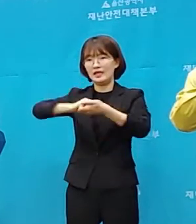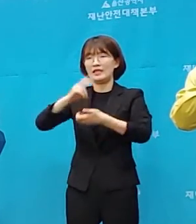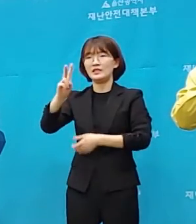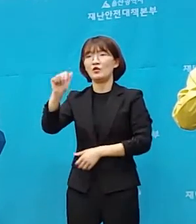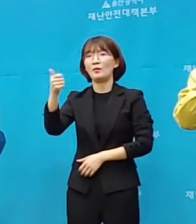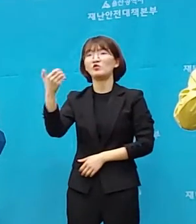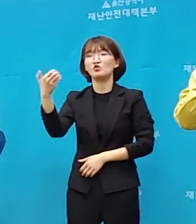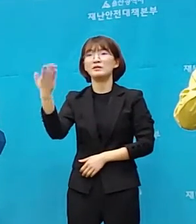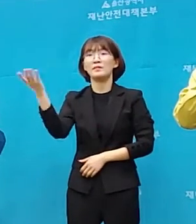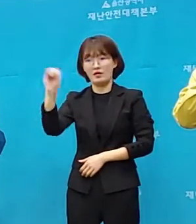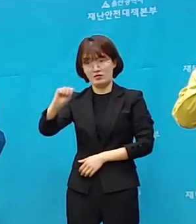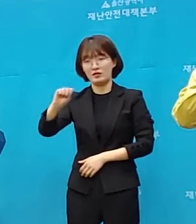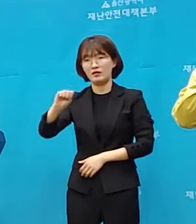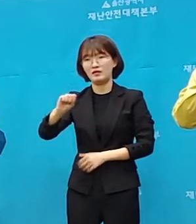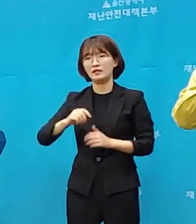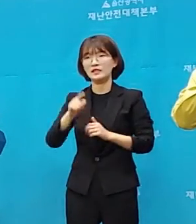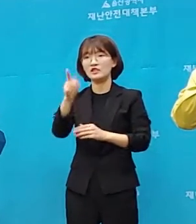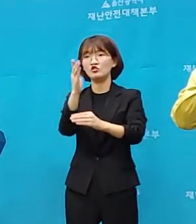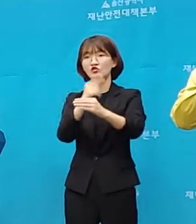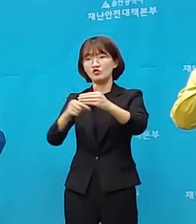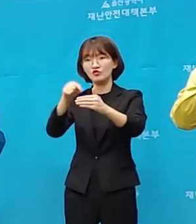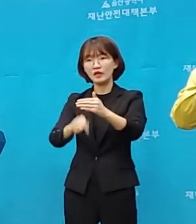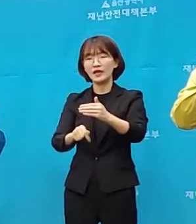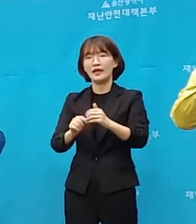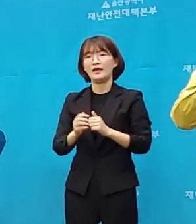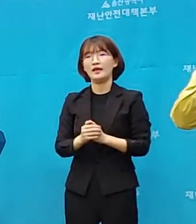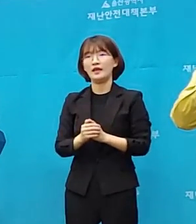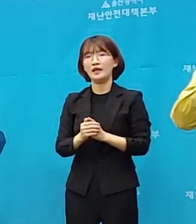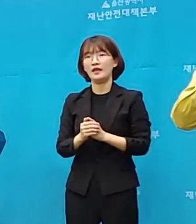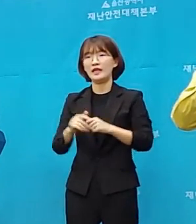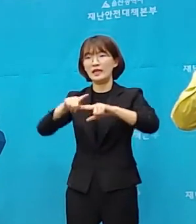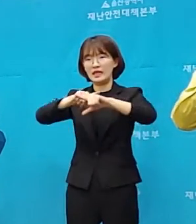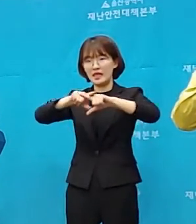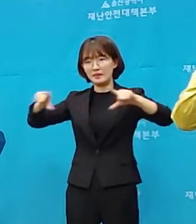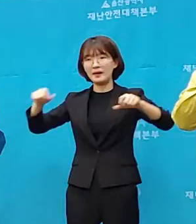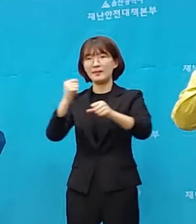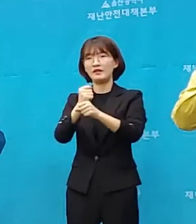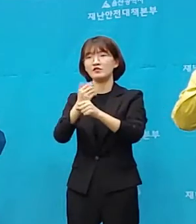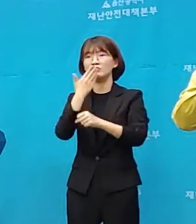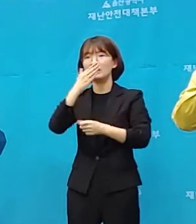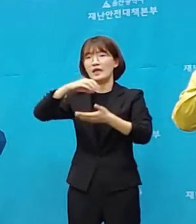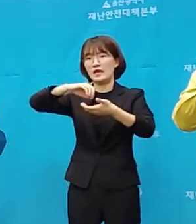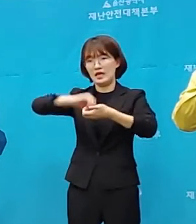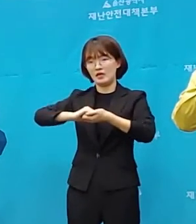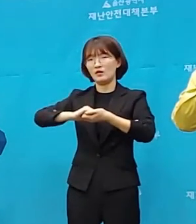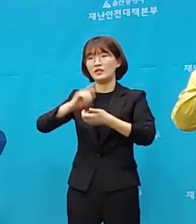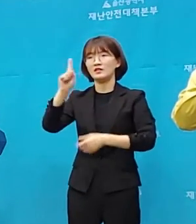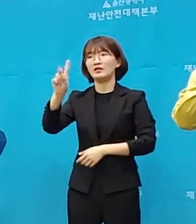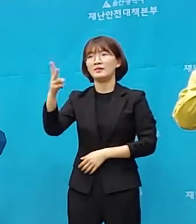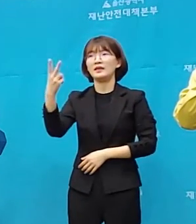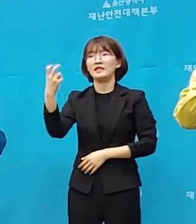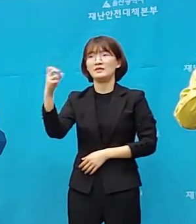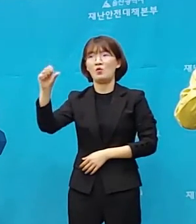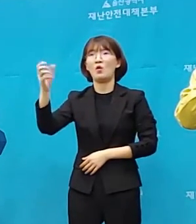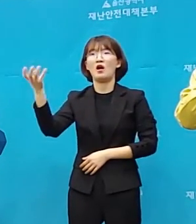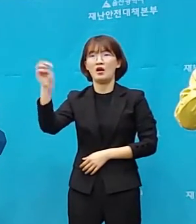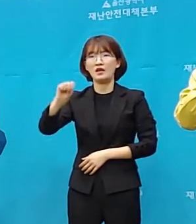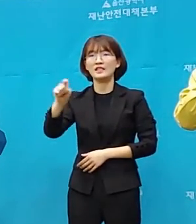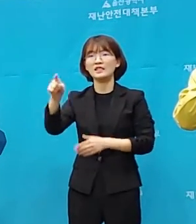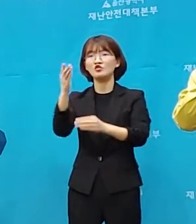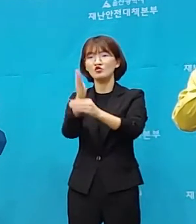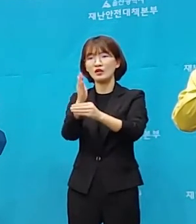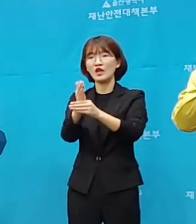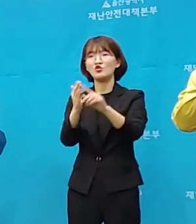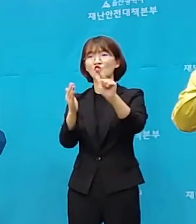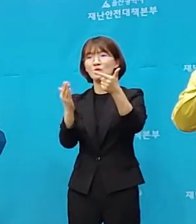2,590억이고, 그 중에, 일반 지방채로 발행할 수 있는 한도는 1,225억입니다. 그 중에 600억 정도가